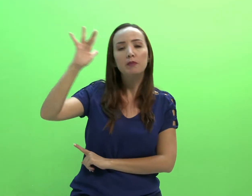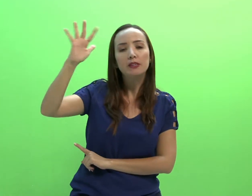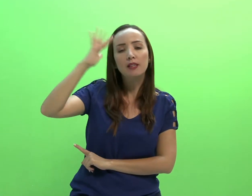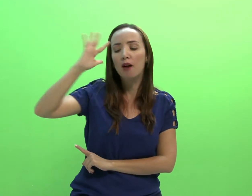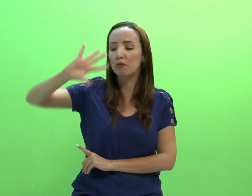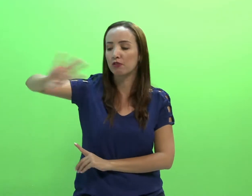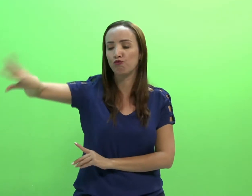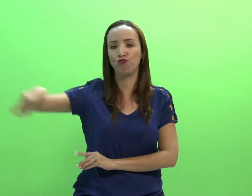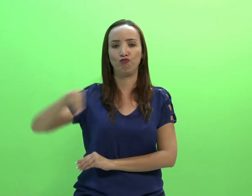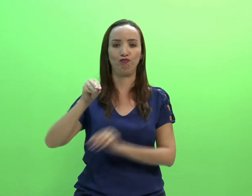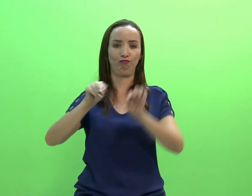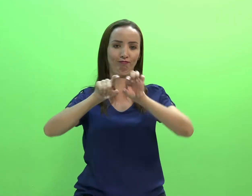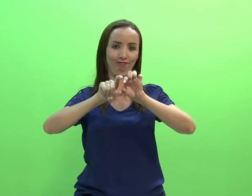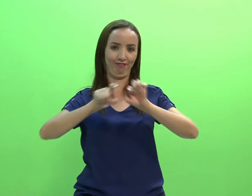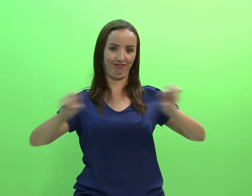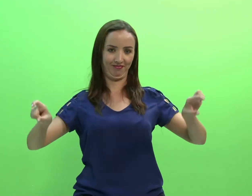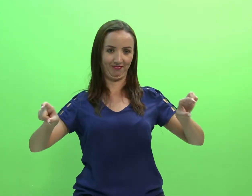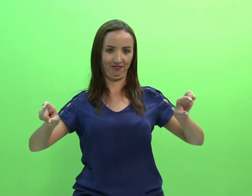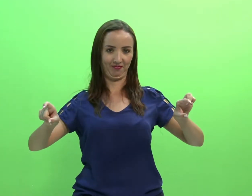sua palavra as ideias do autor.